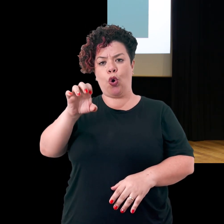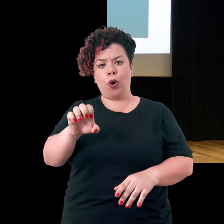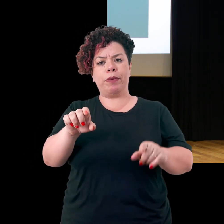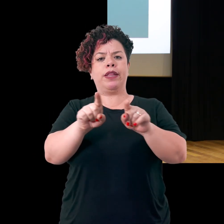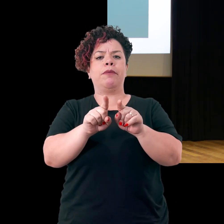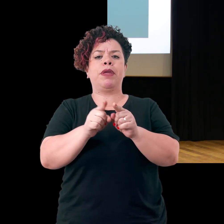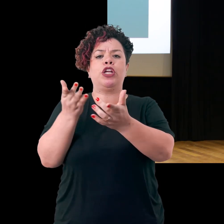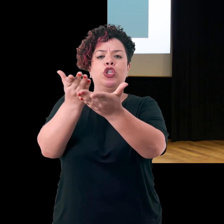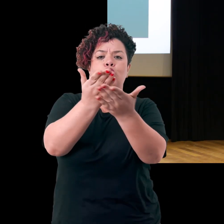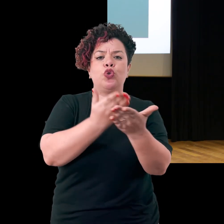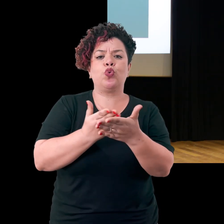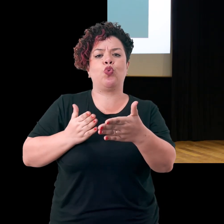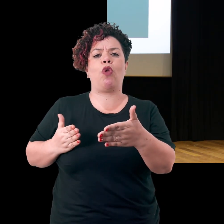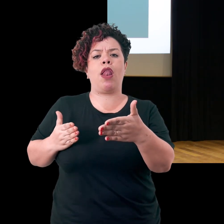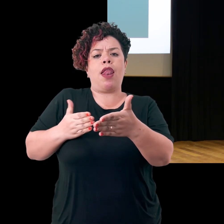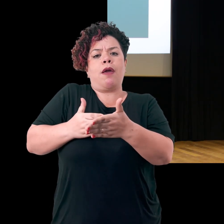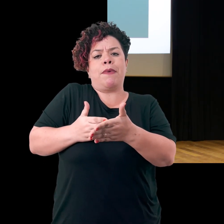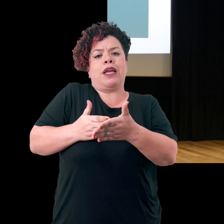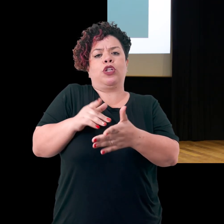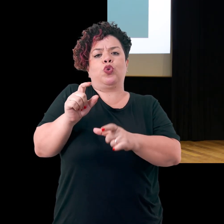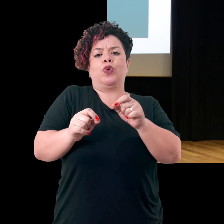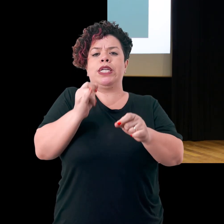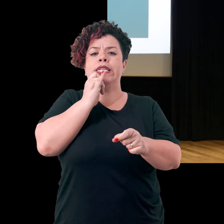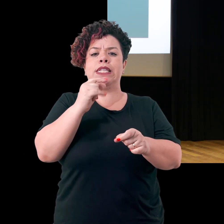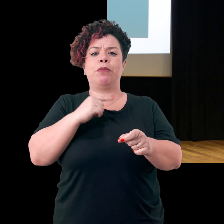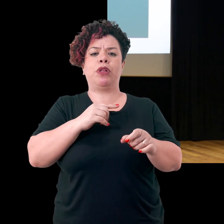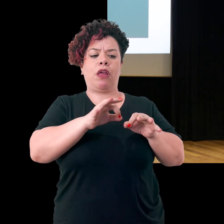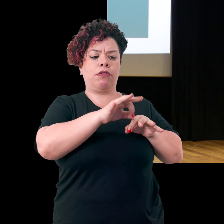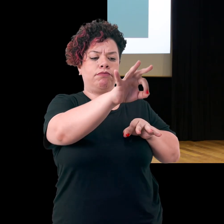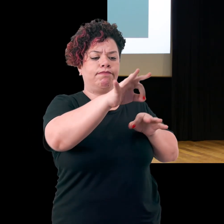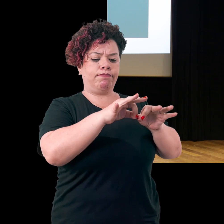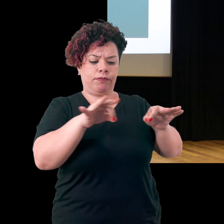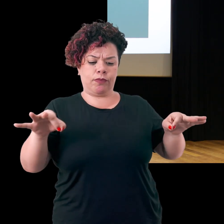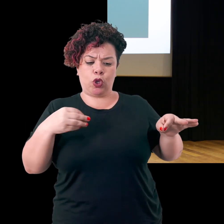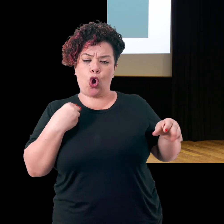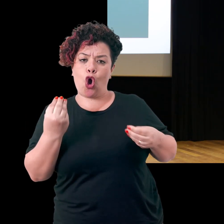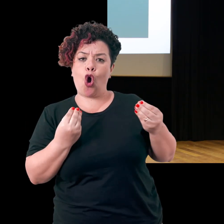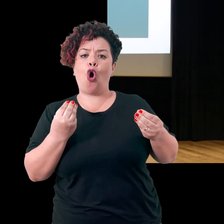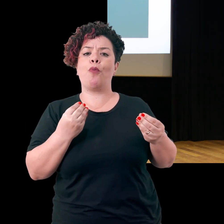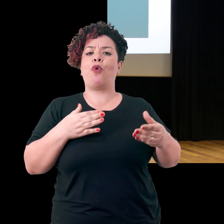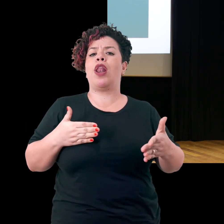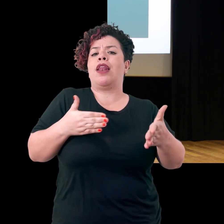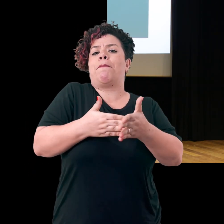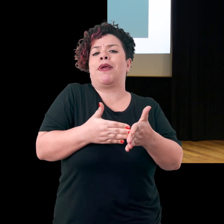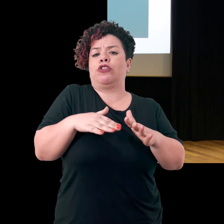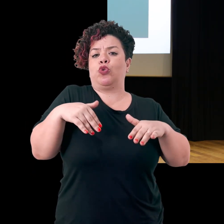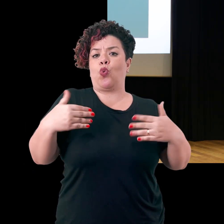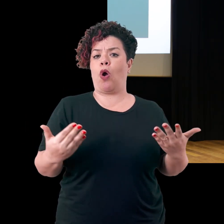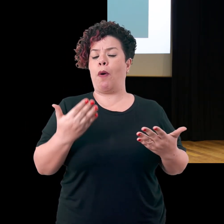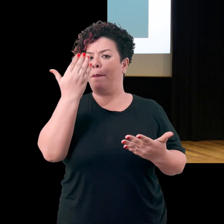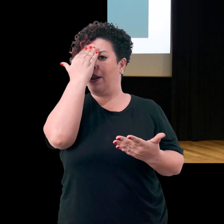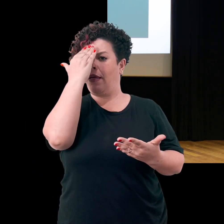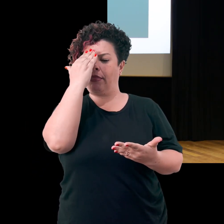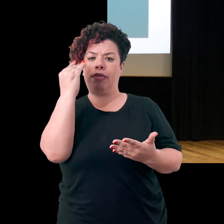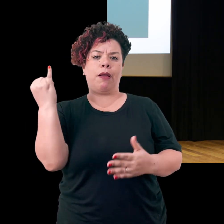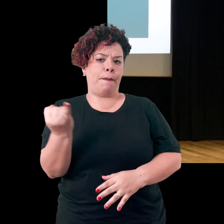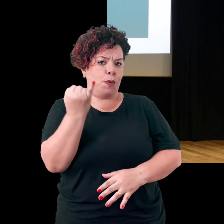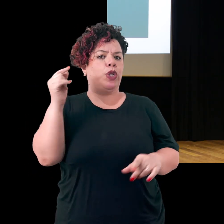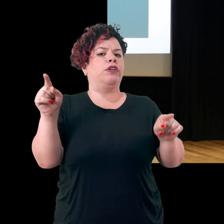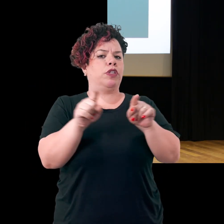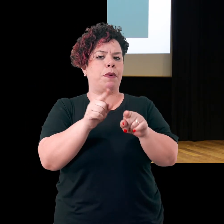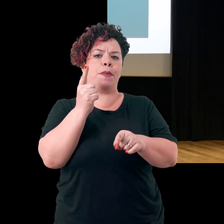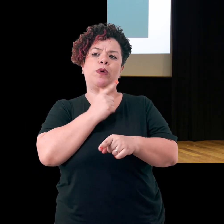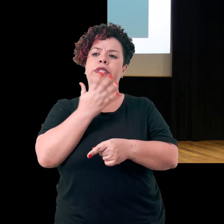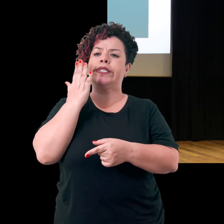sequenciamento, né, estudos dos limites de distribuição latitudinal, que são bastante interessantes para entender, né,